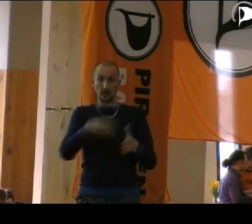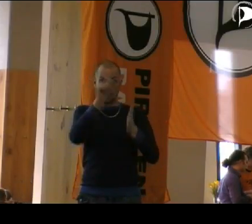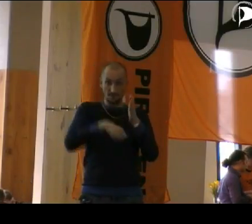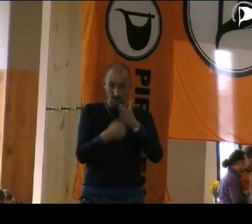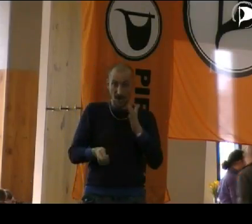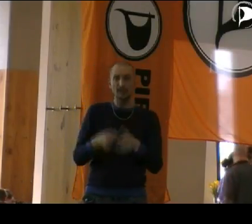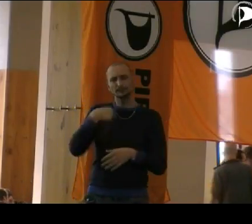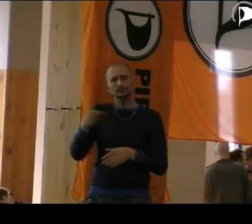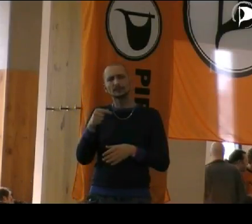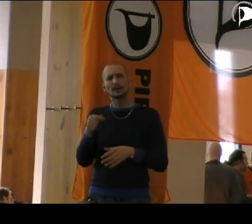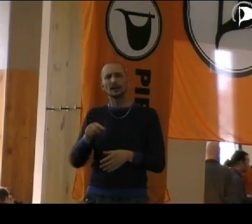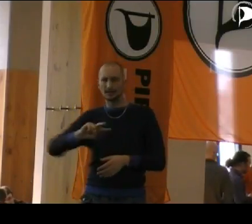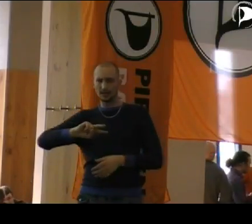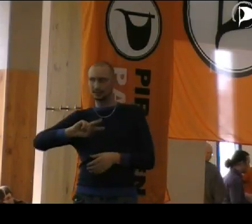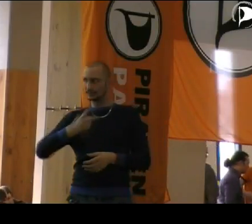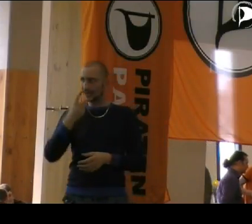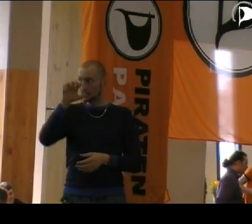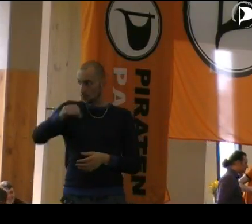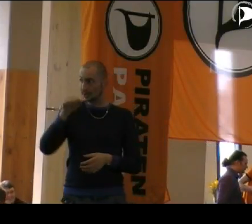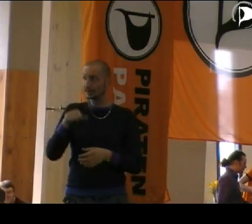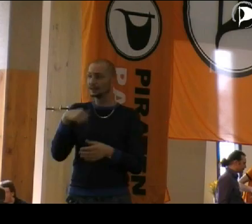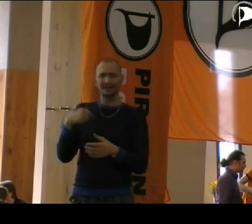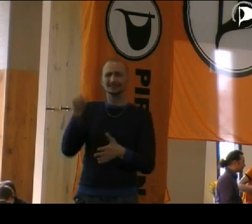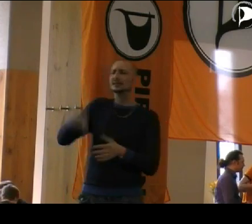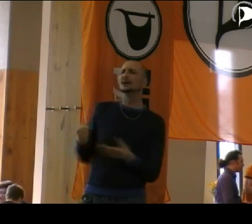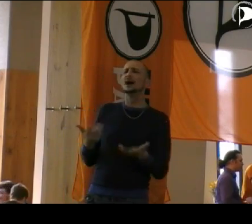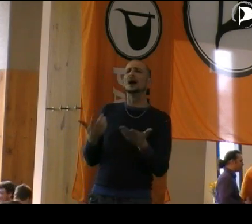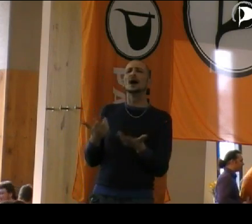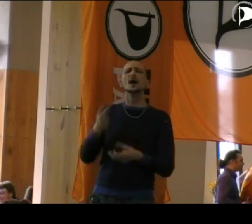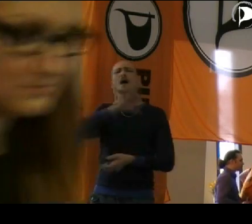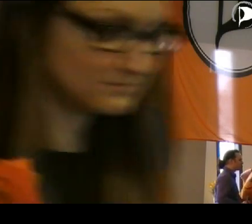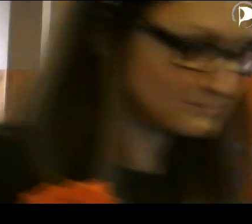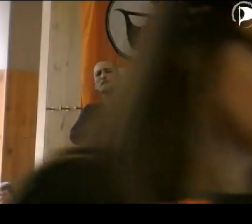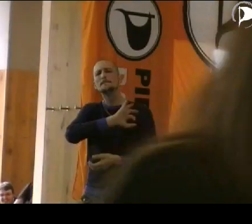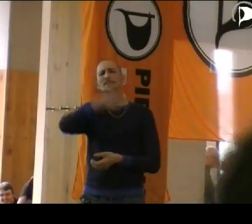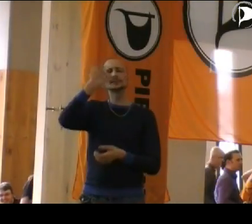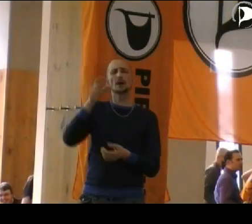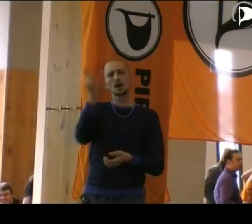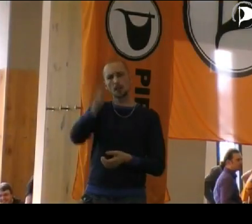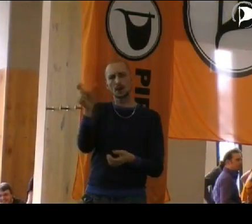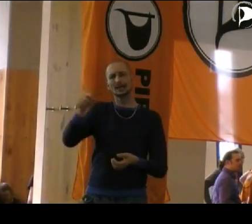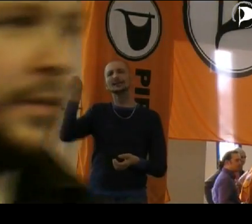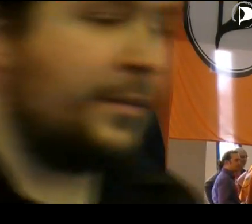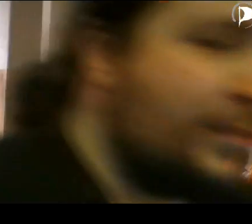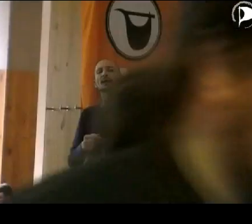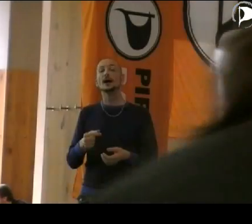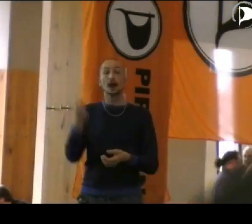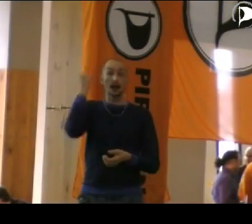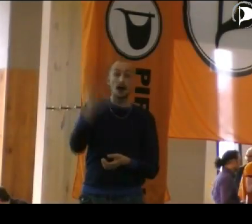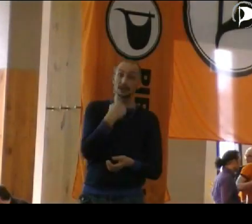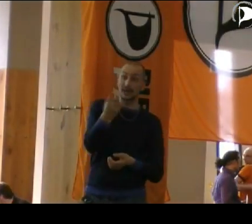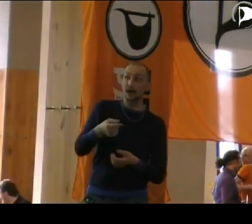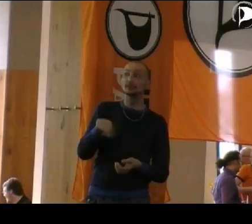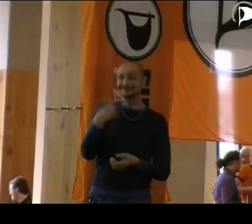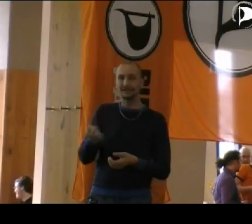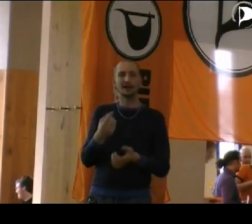nicht erklärlich wir sind leute lieber sagen was sage ich wir haben energie aber die den